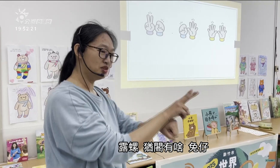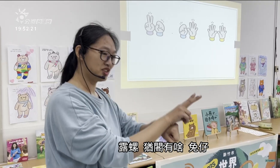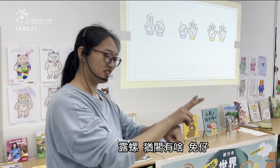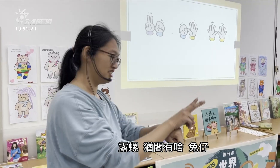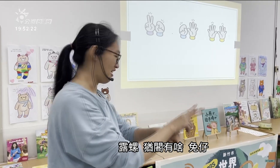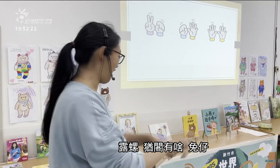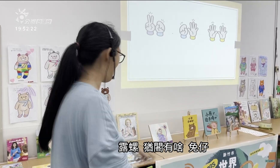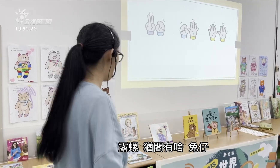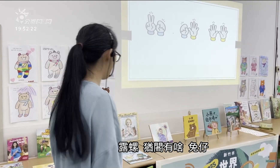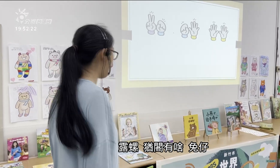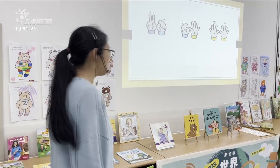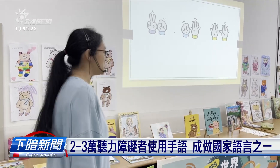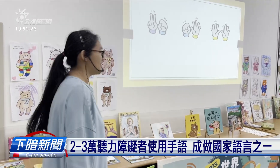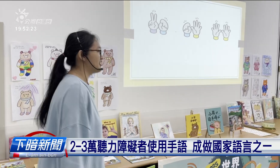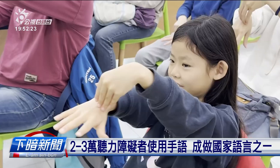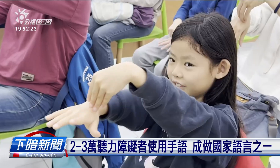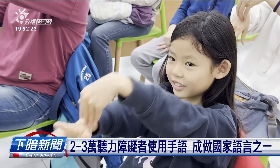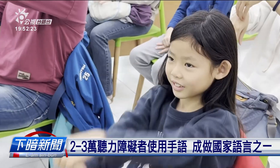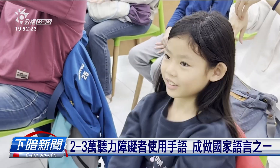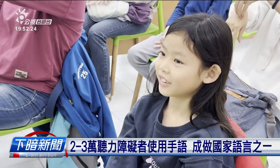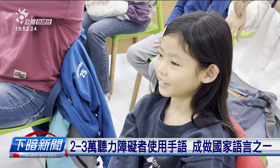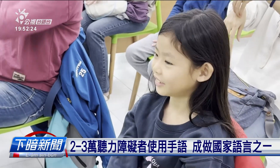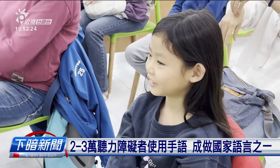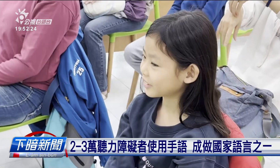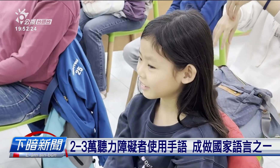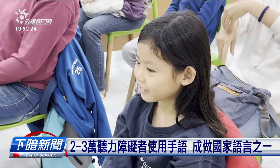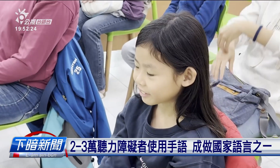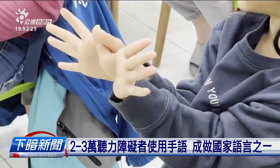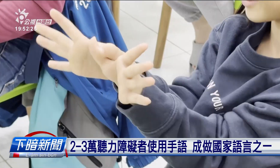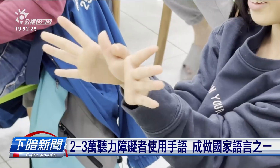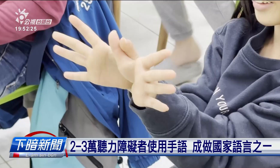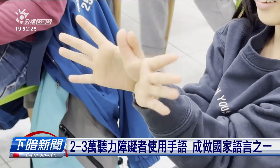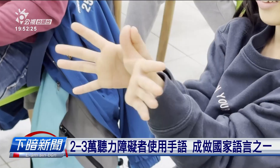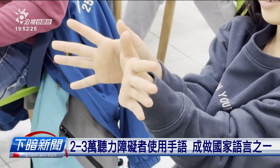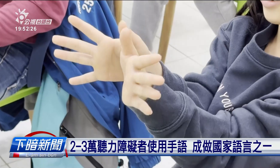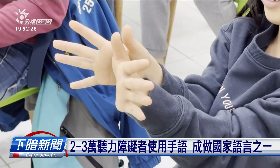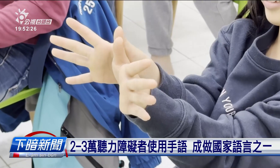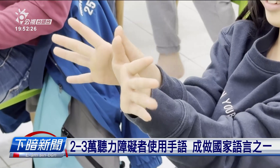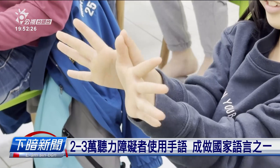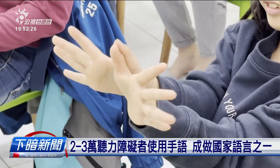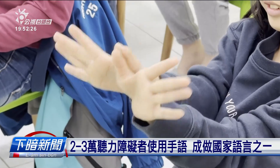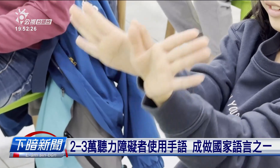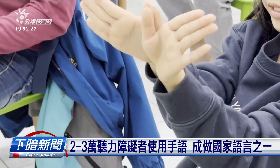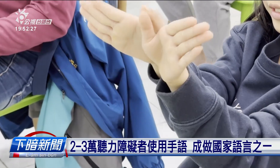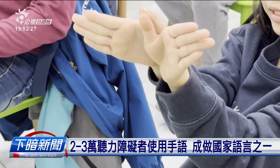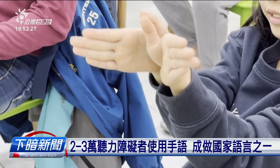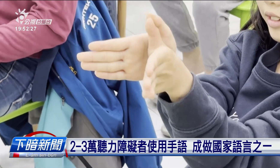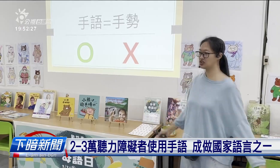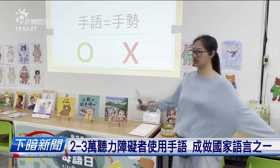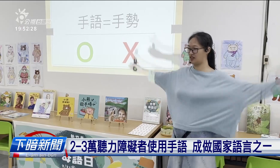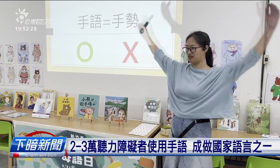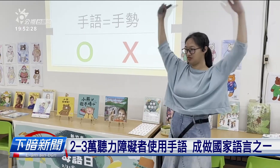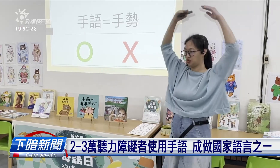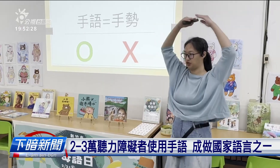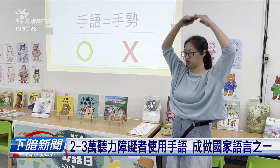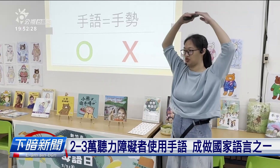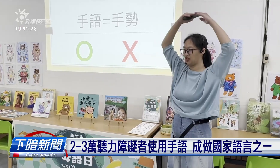兔子。 手语老师教大家用手比出简单的动物，大凯的囡仔欢喜对咧学。根据卫福部统计